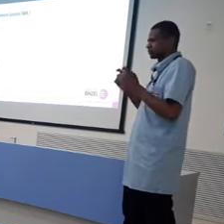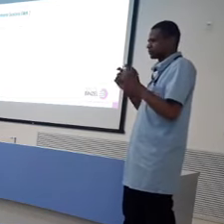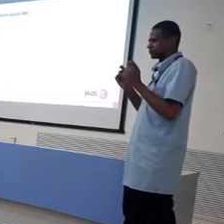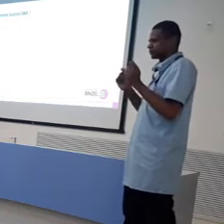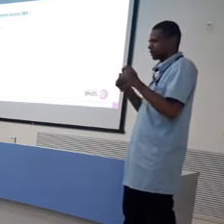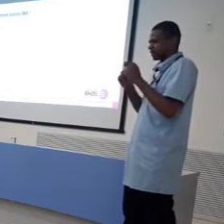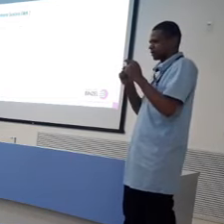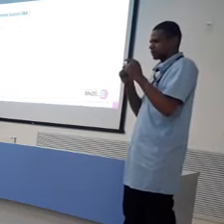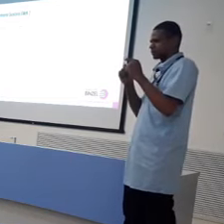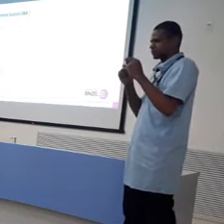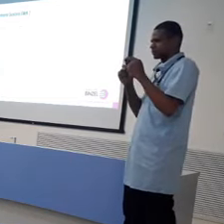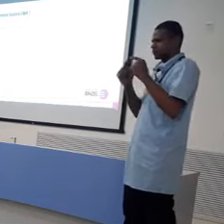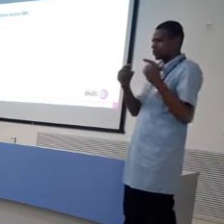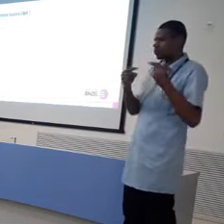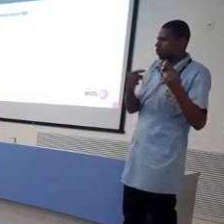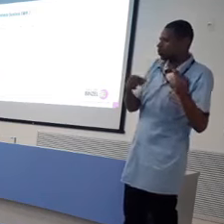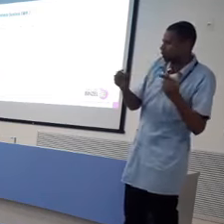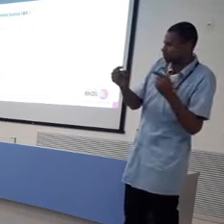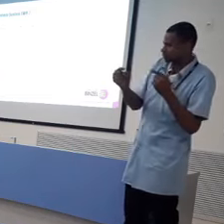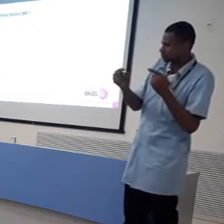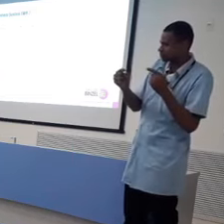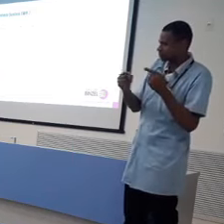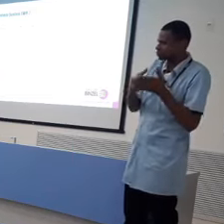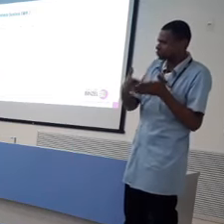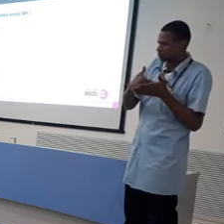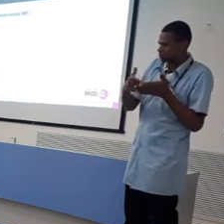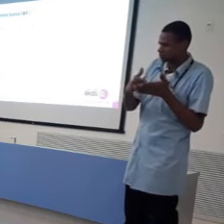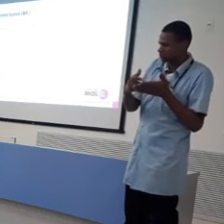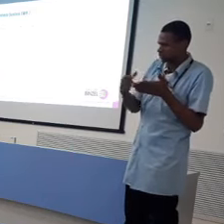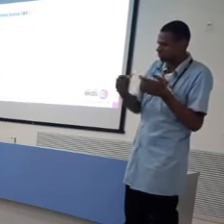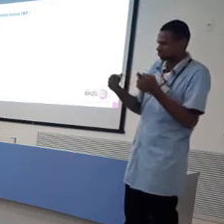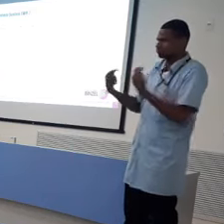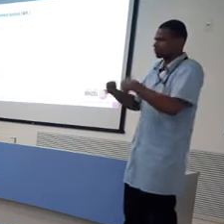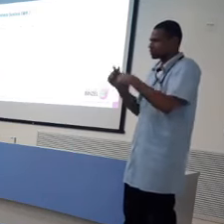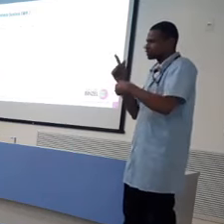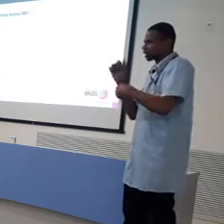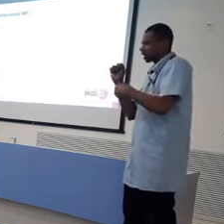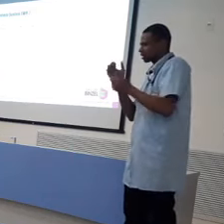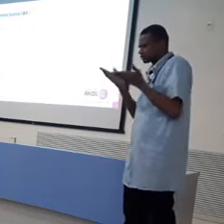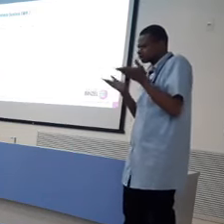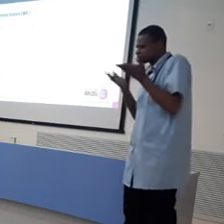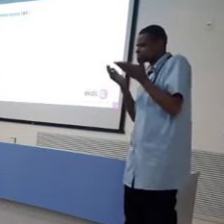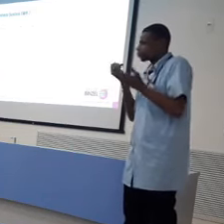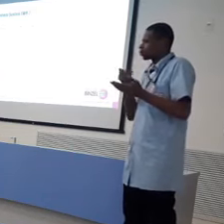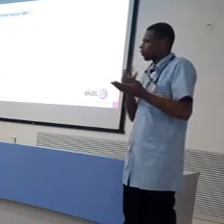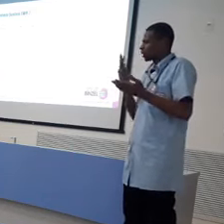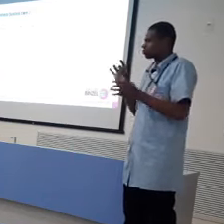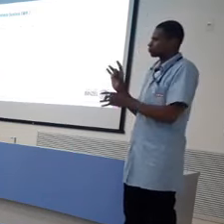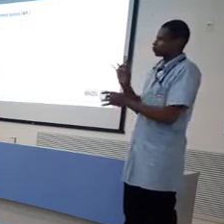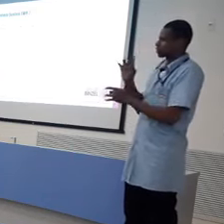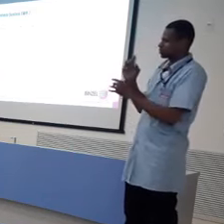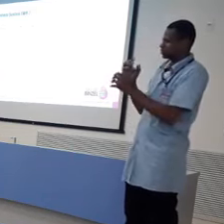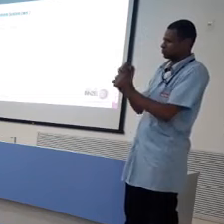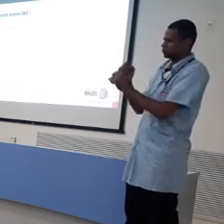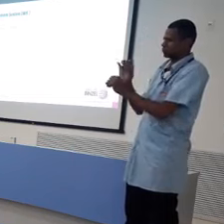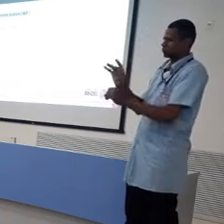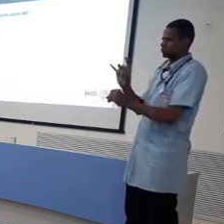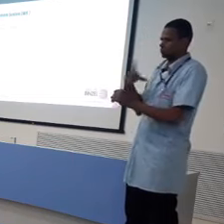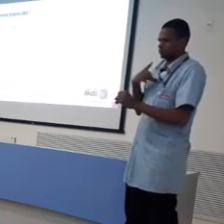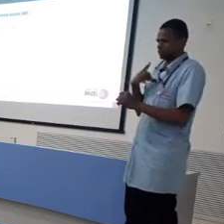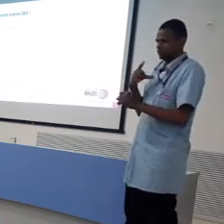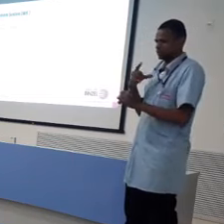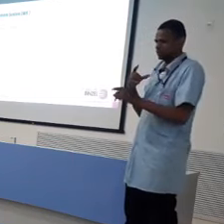conforme a corrente de solda. Então você coloca lá, quando eu estiver trabalhando com 200 amperes, eu quero que saia 10 litros